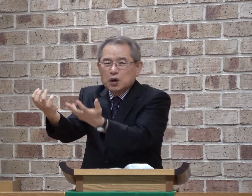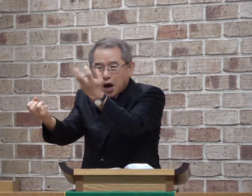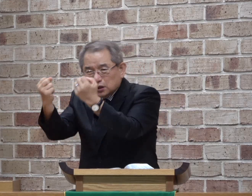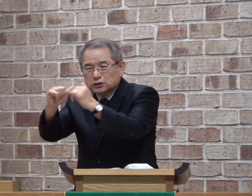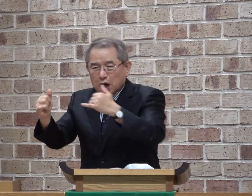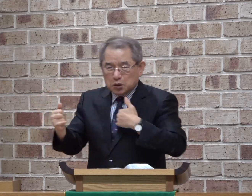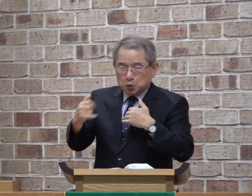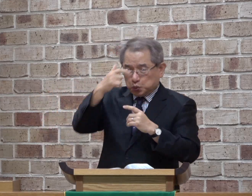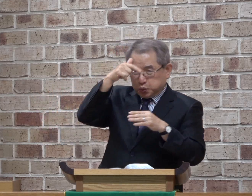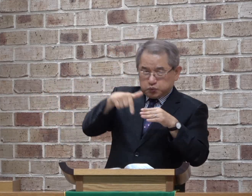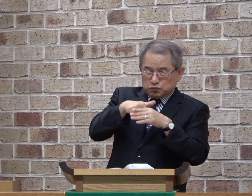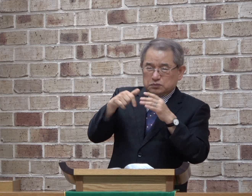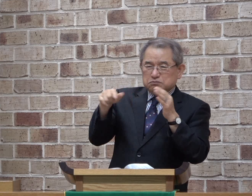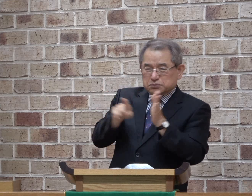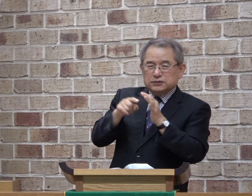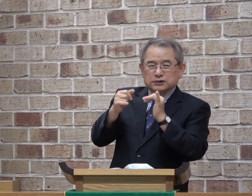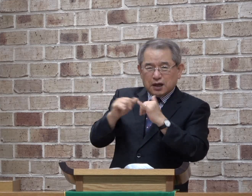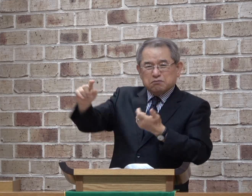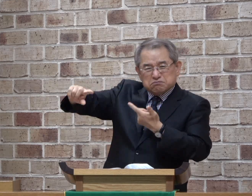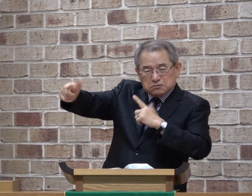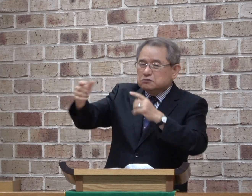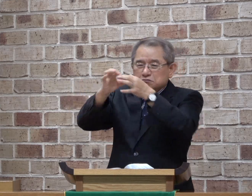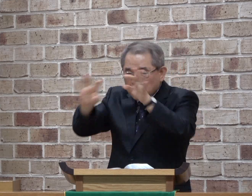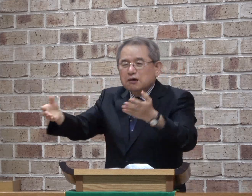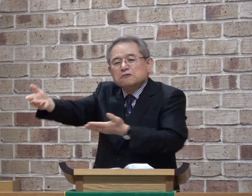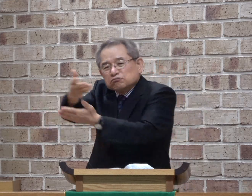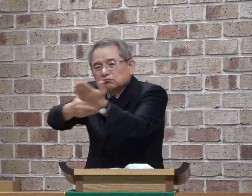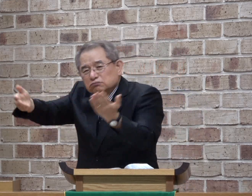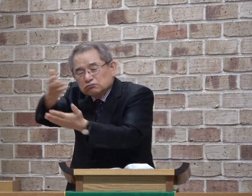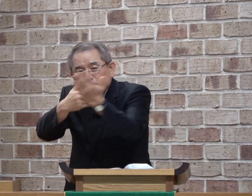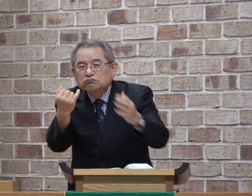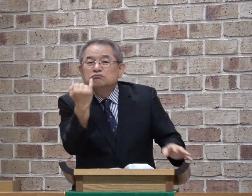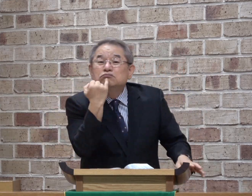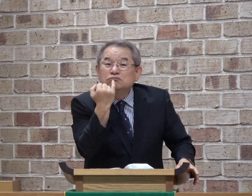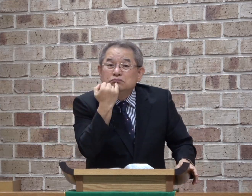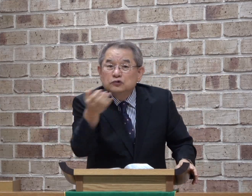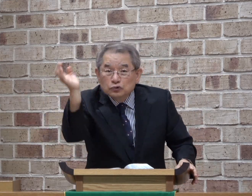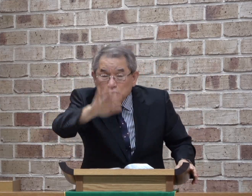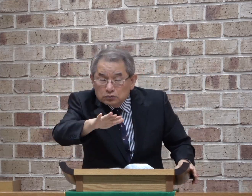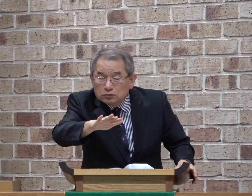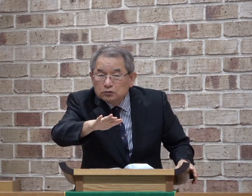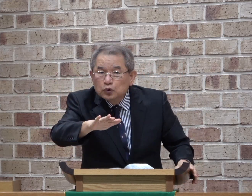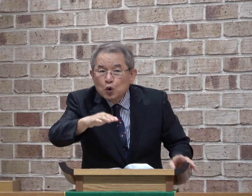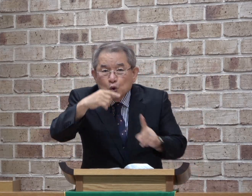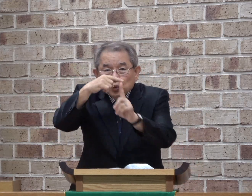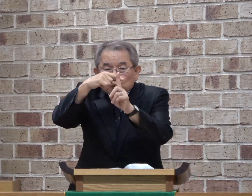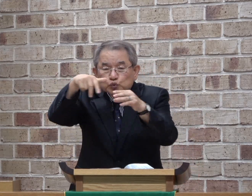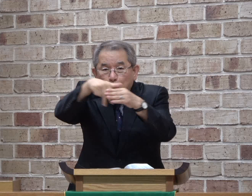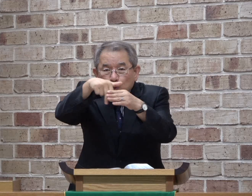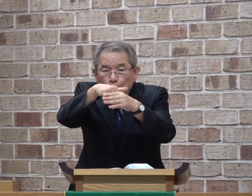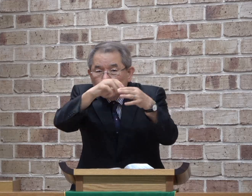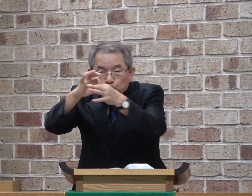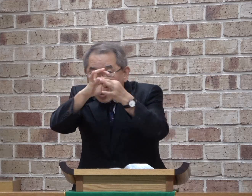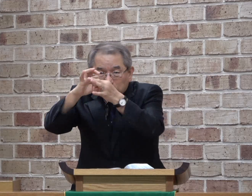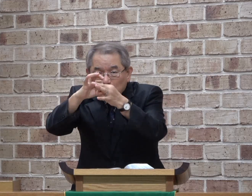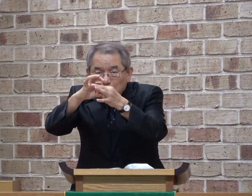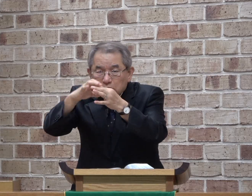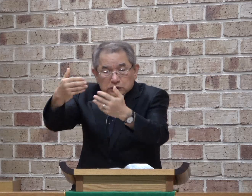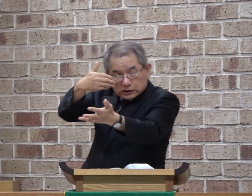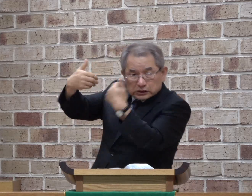우리가 세상 밖에서는 믿지 않는 다양한 종교인들도 만나게 됩니다. 교제 괜찮습니다. 그러나